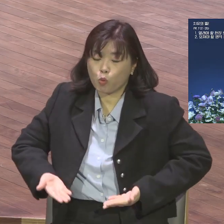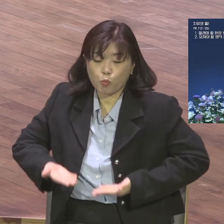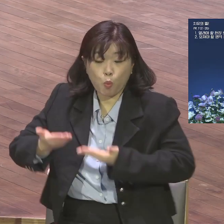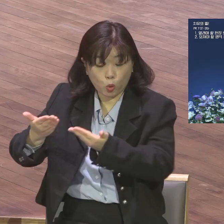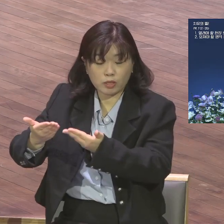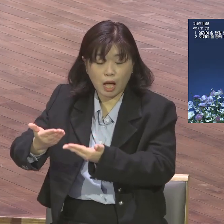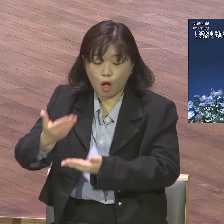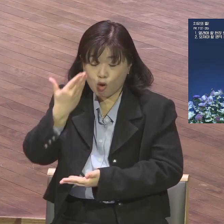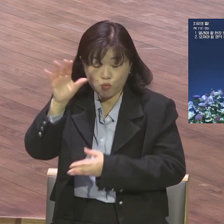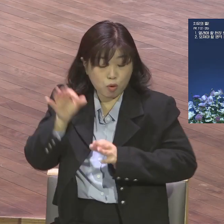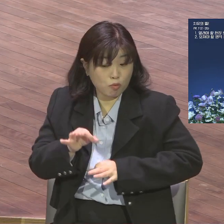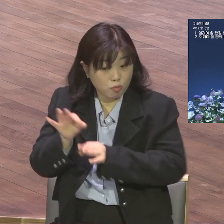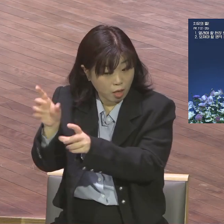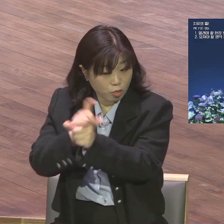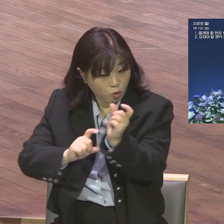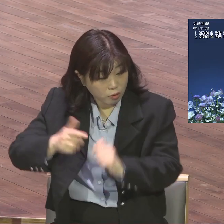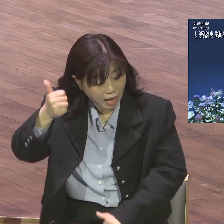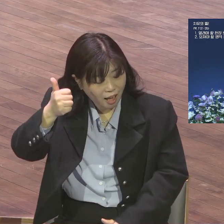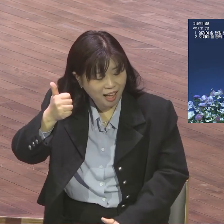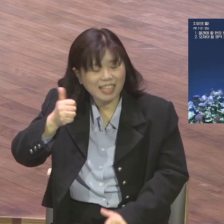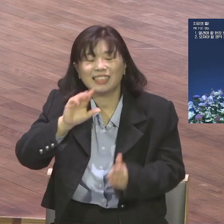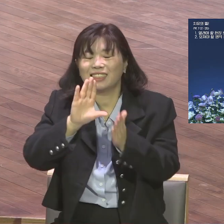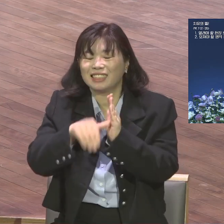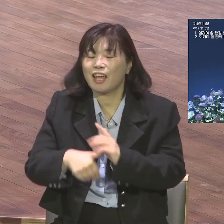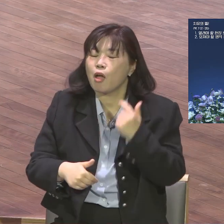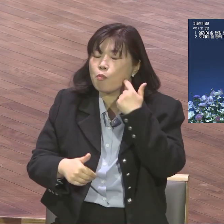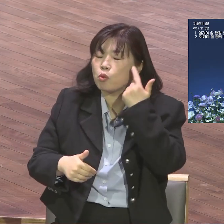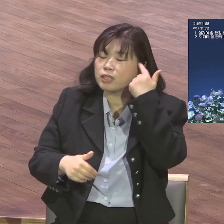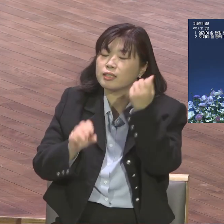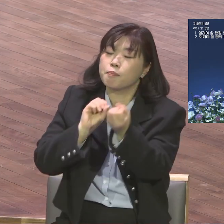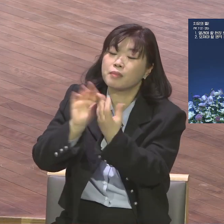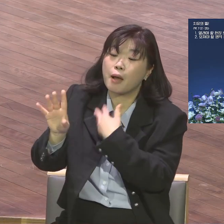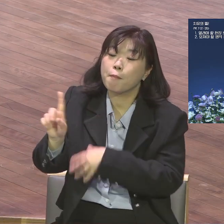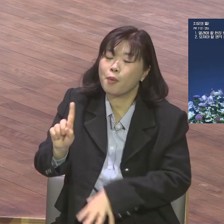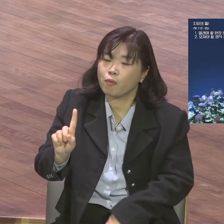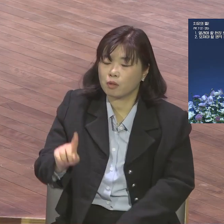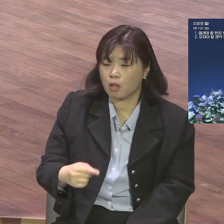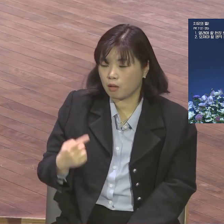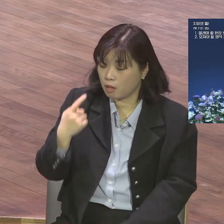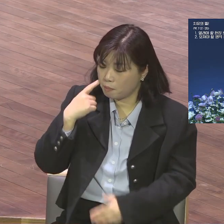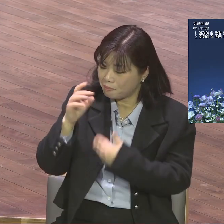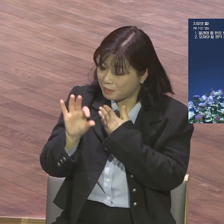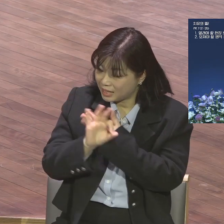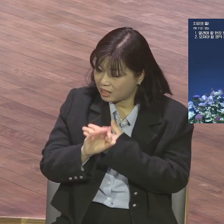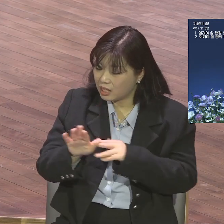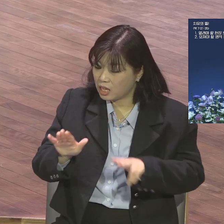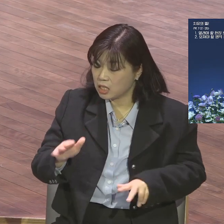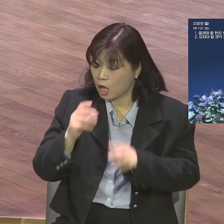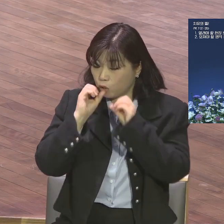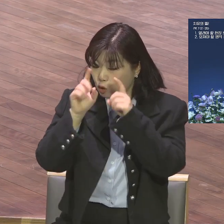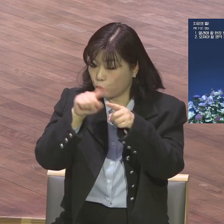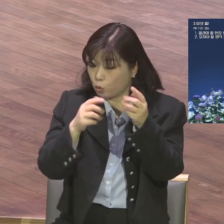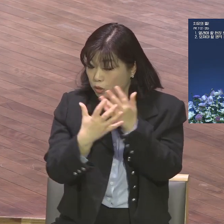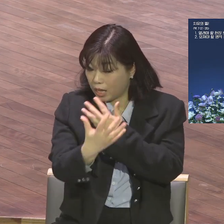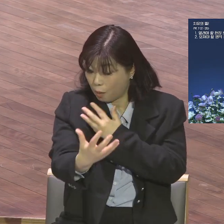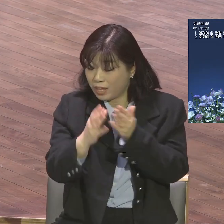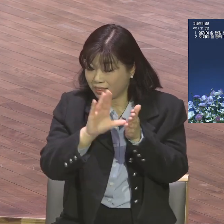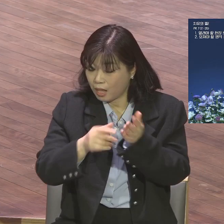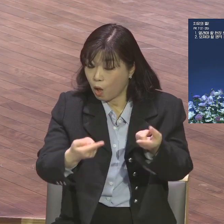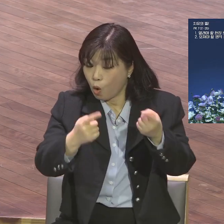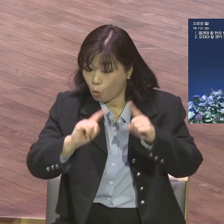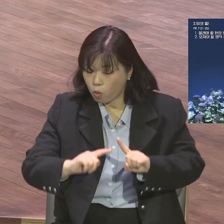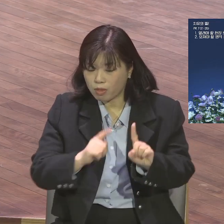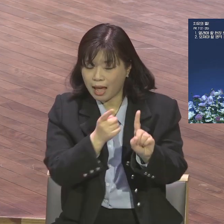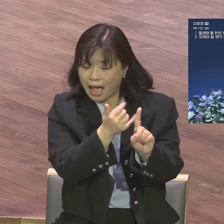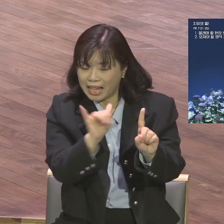질문하니까 빌리 그램 목사님이 이렇게 답변했습니다. 만약 이 전도 대회에서 한